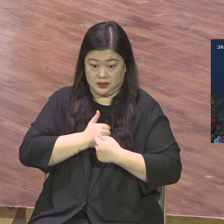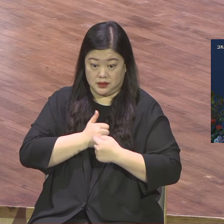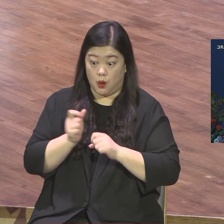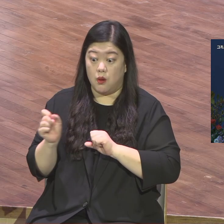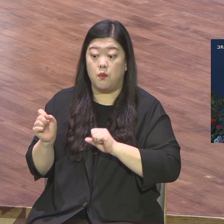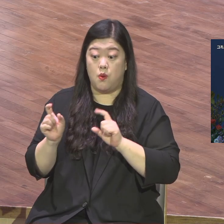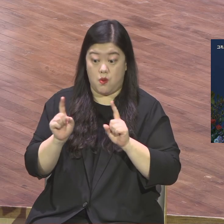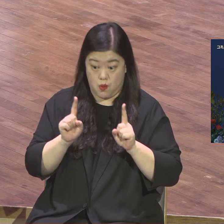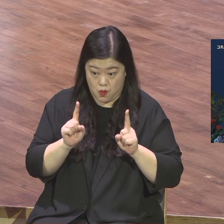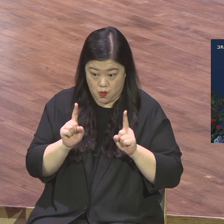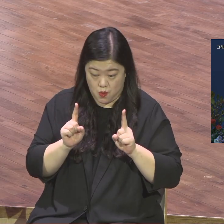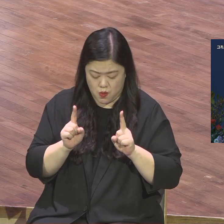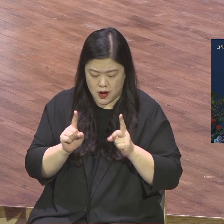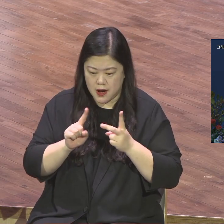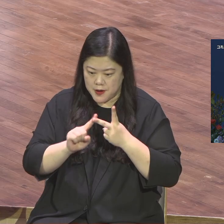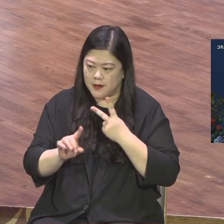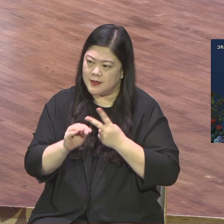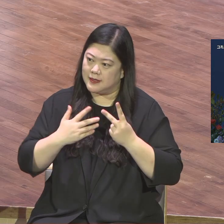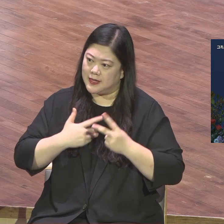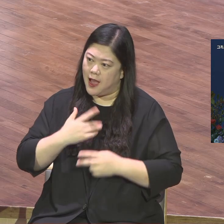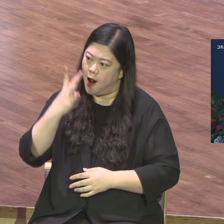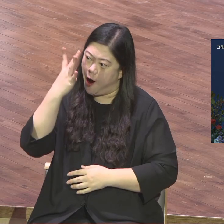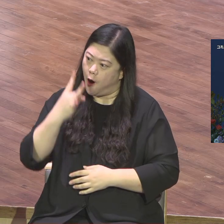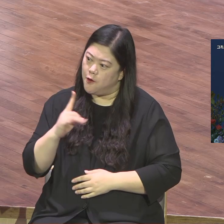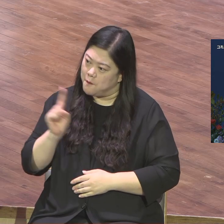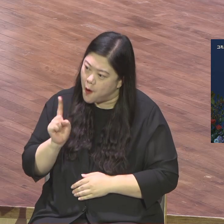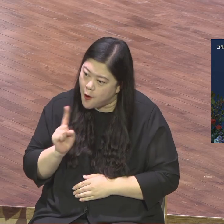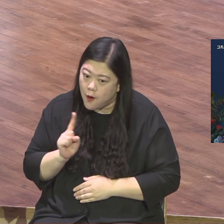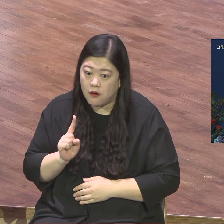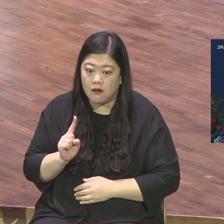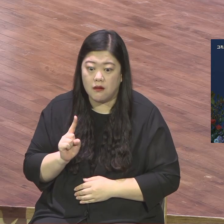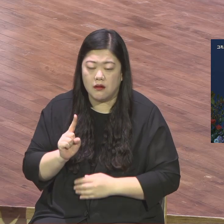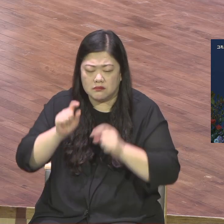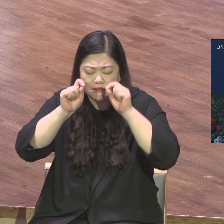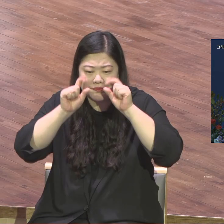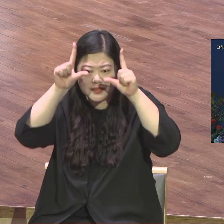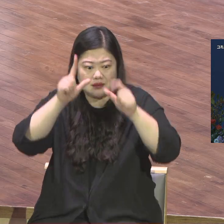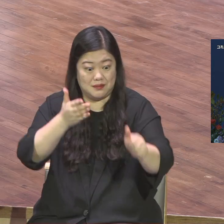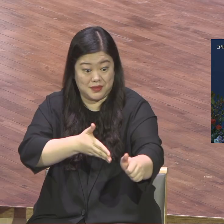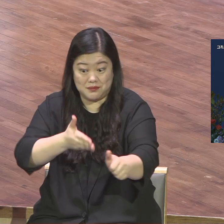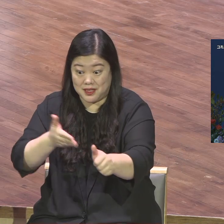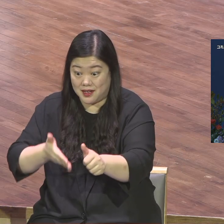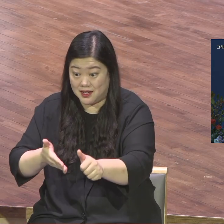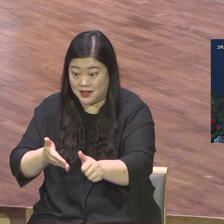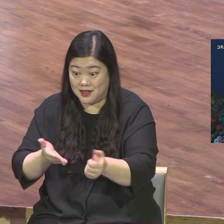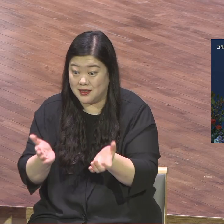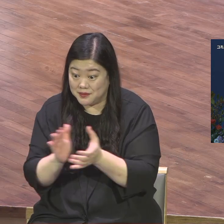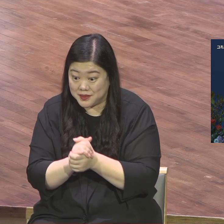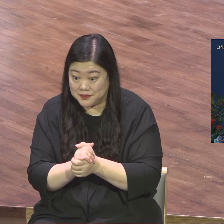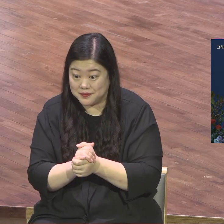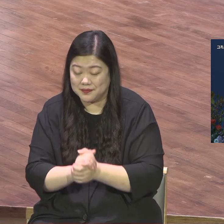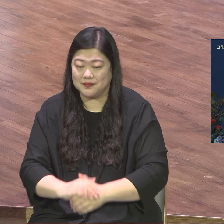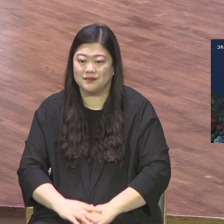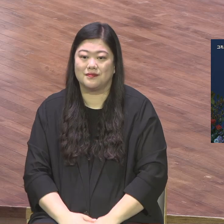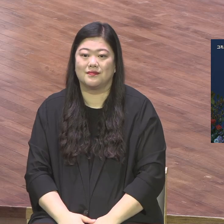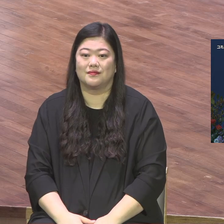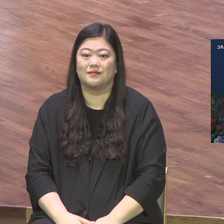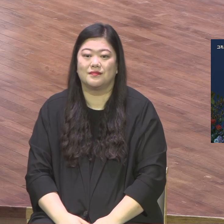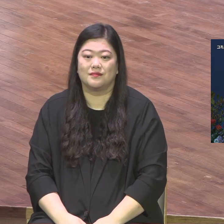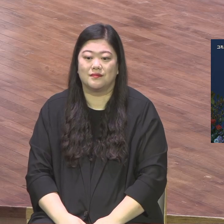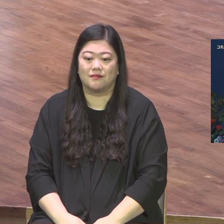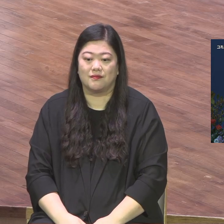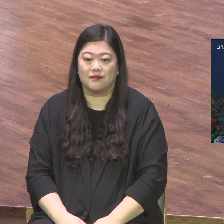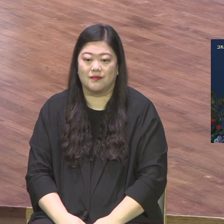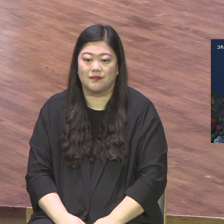걸맞는 그러한 삶이 무엇인지 답을 찾는 시간 되기를 바랍니다. 그래서